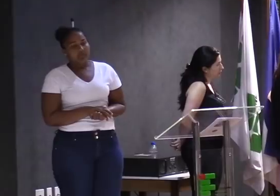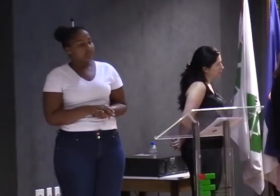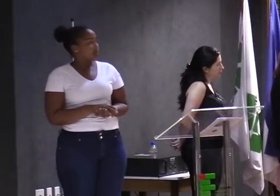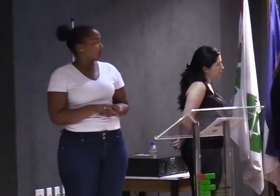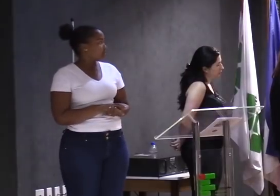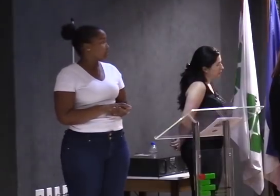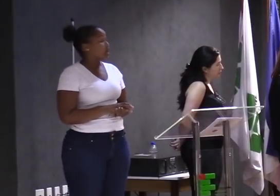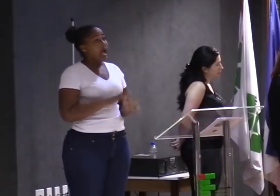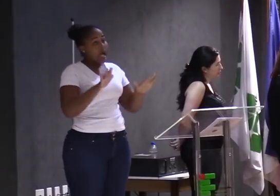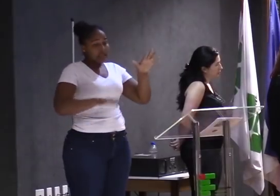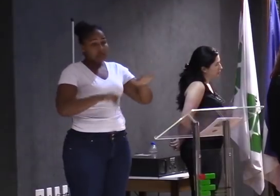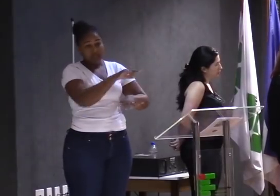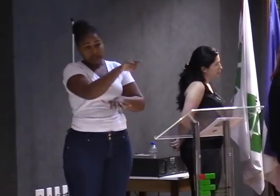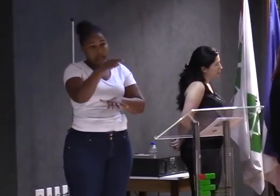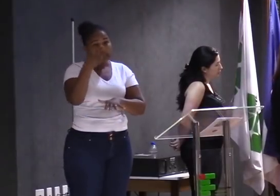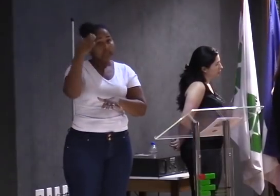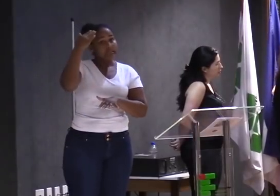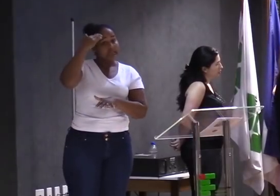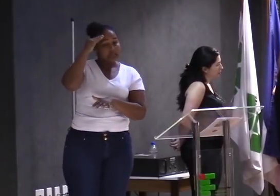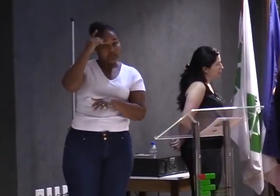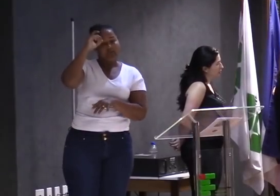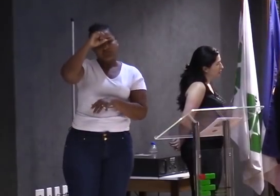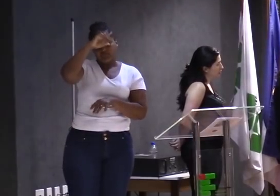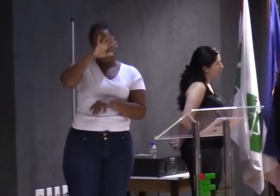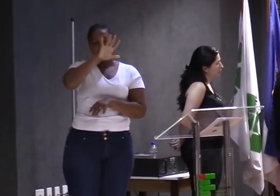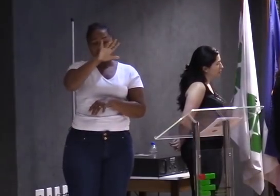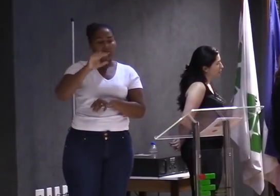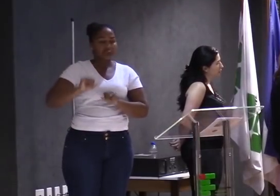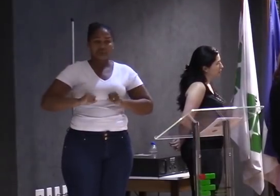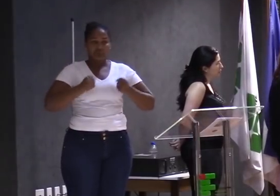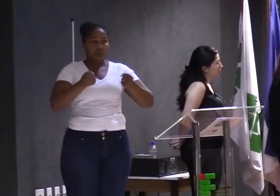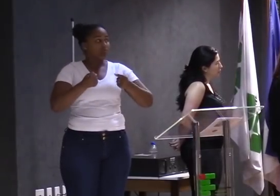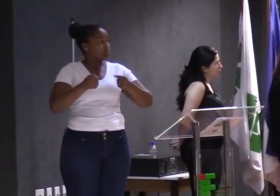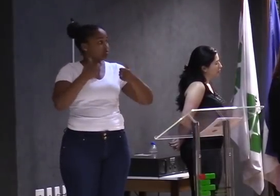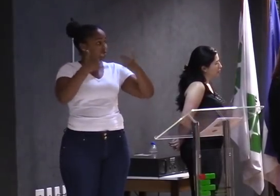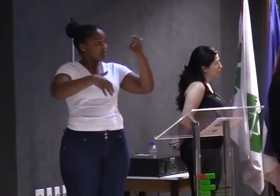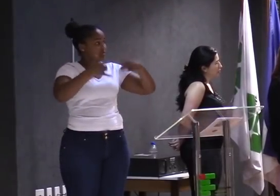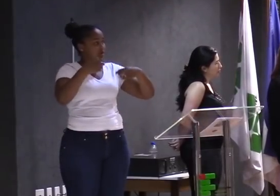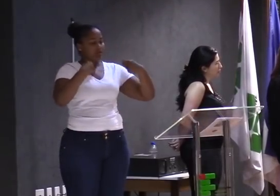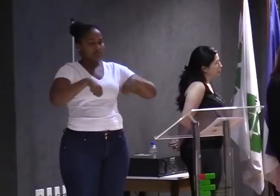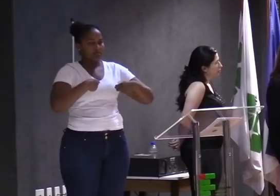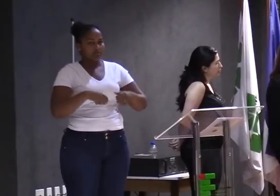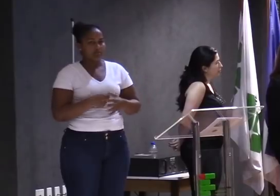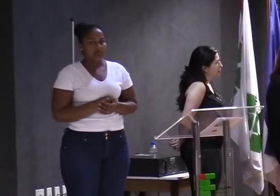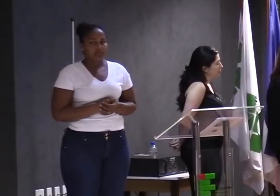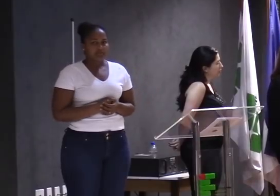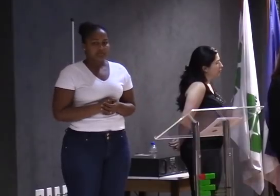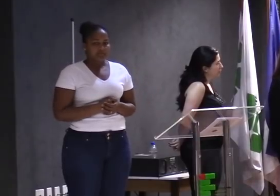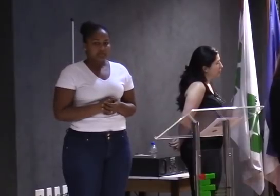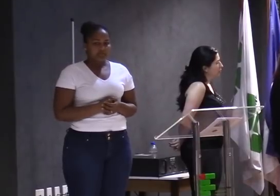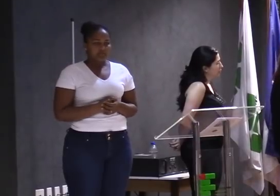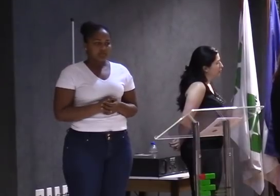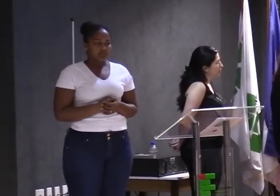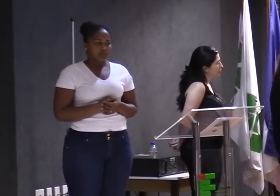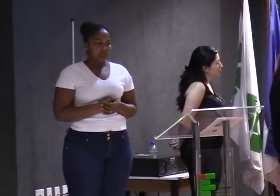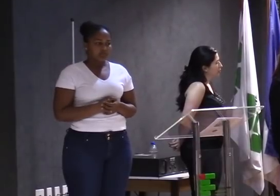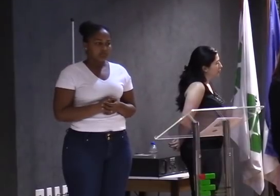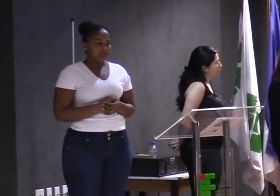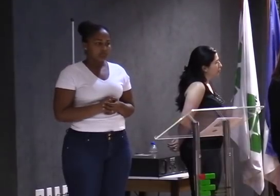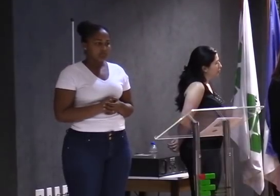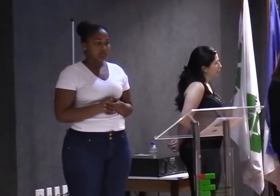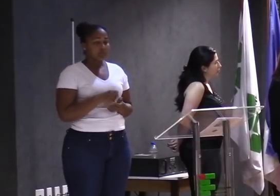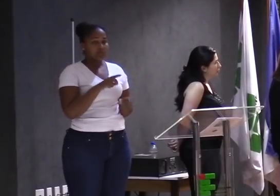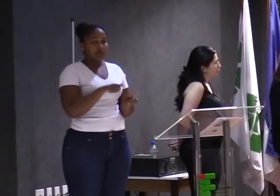fácil. Tá? Mas, assim, é um desafio a cada dia que a gente tem. E é muito bom ver o retorno dos nossos alunos. Acho que não